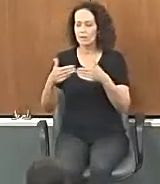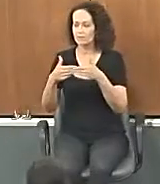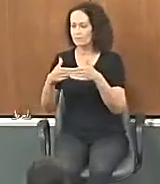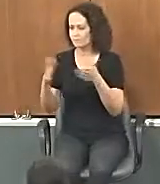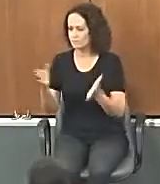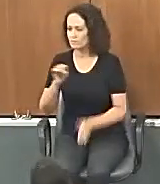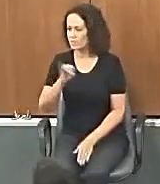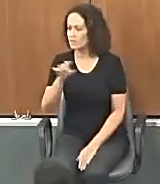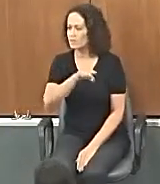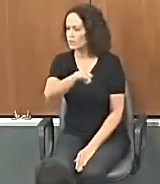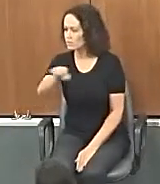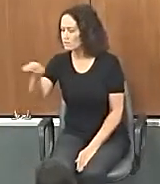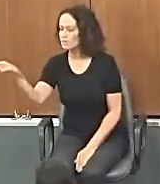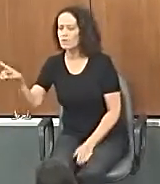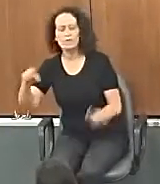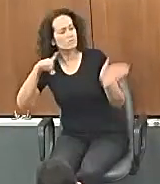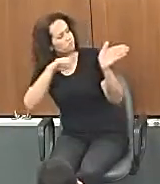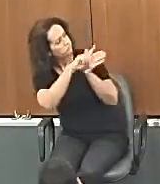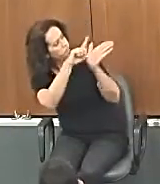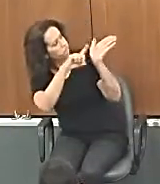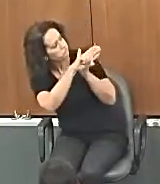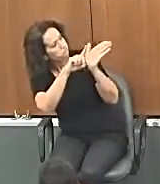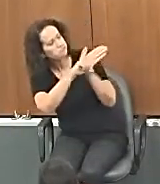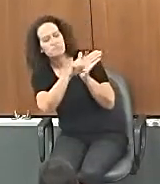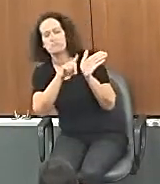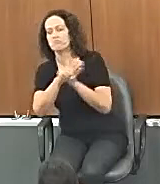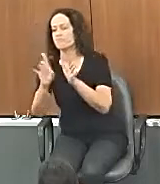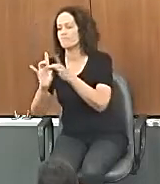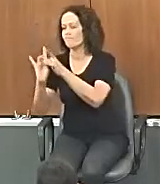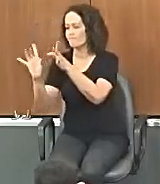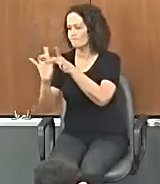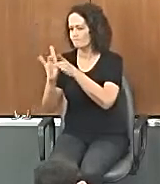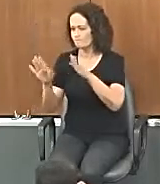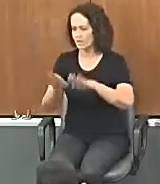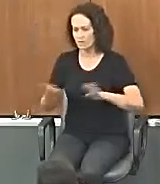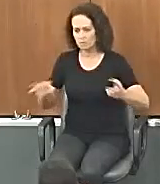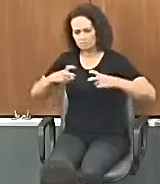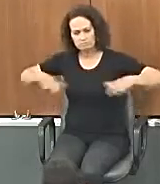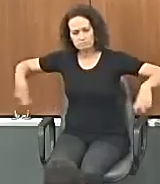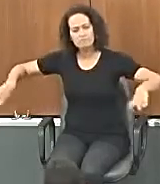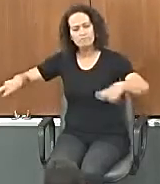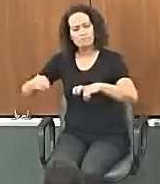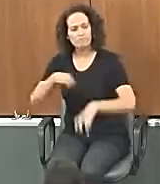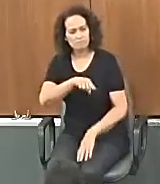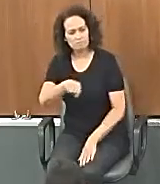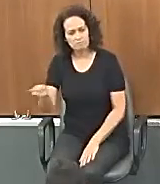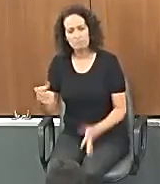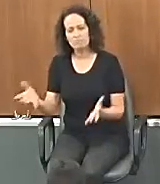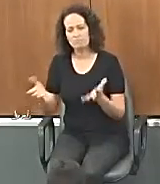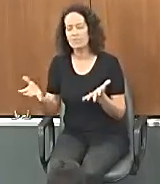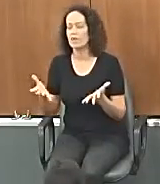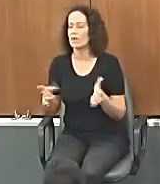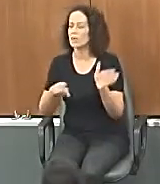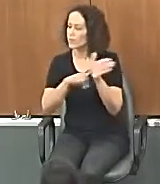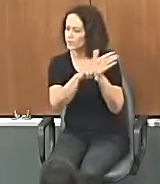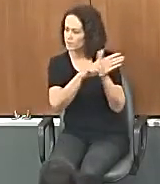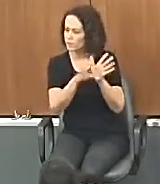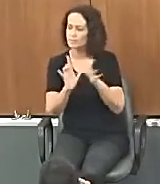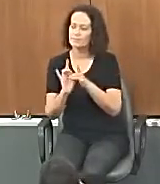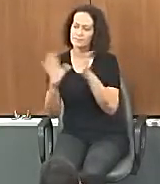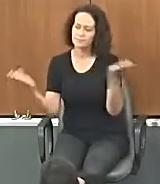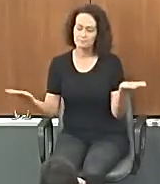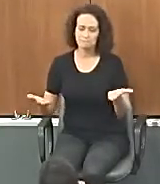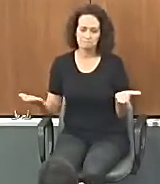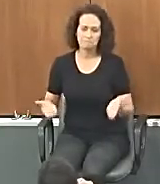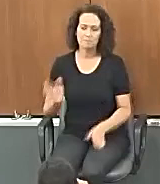quiserem fazer alguma indagação as pessoas que estão na mesa é gostaria que anotasse já tiverem